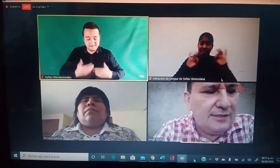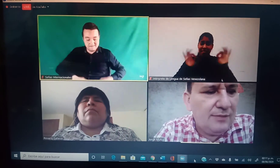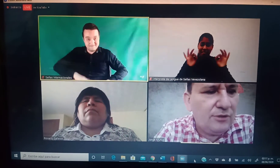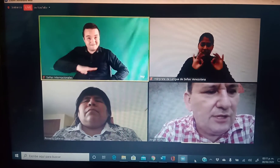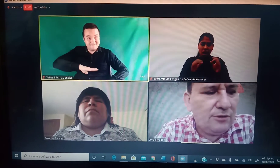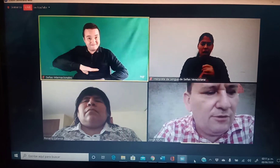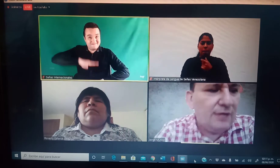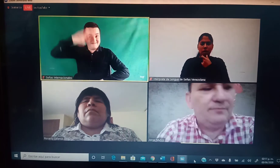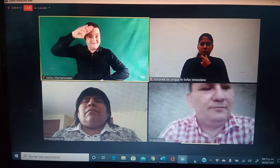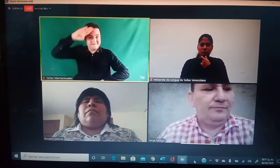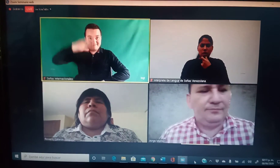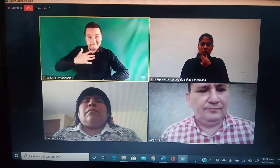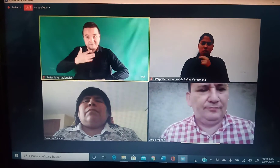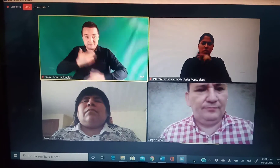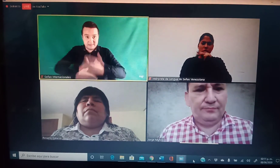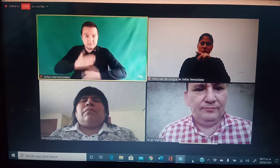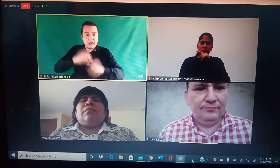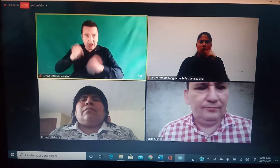a este tipo de tecnología.